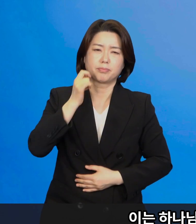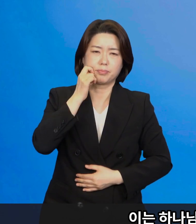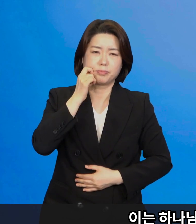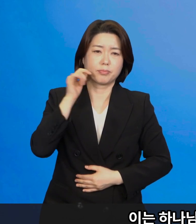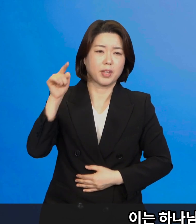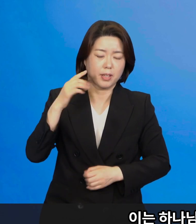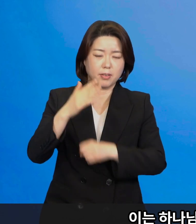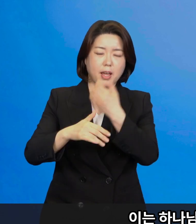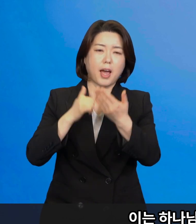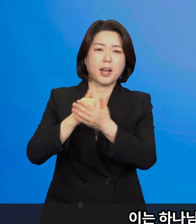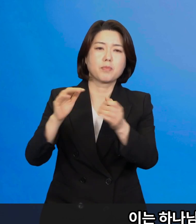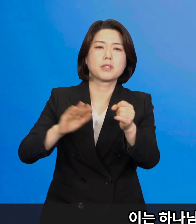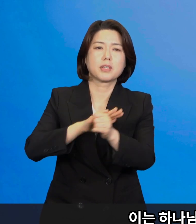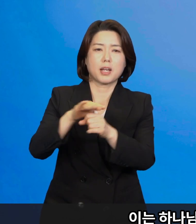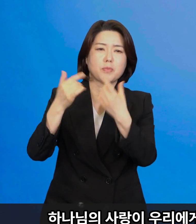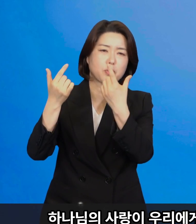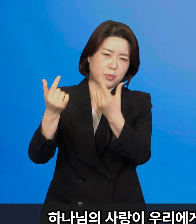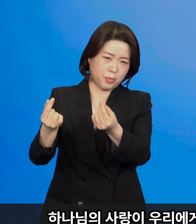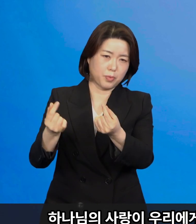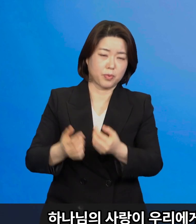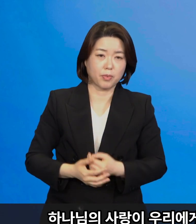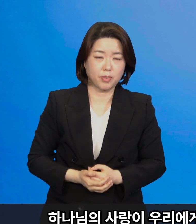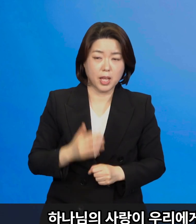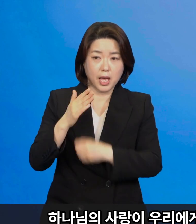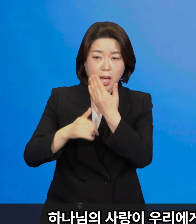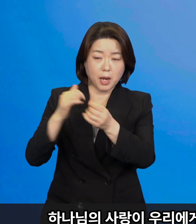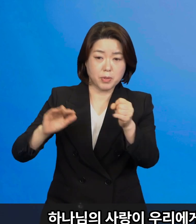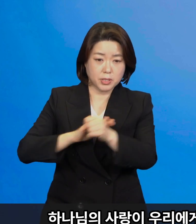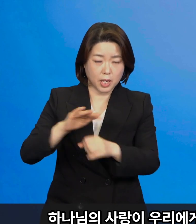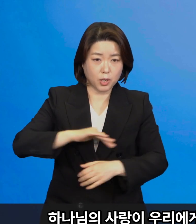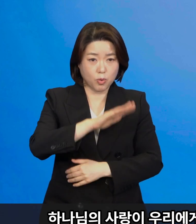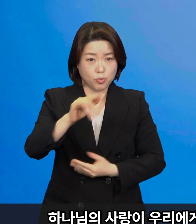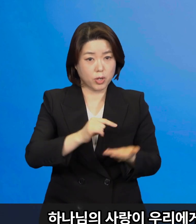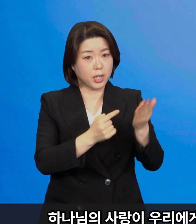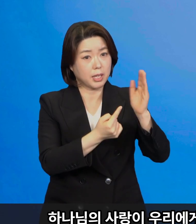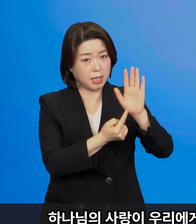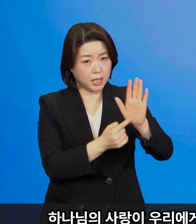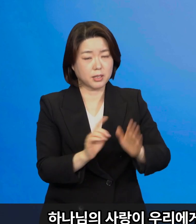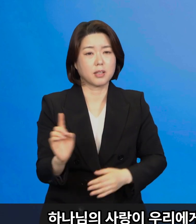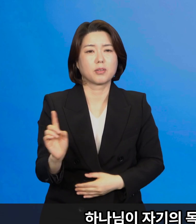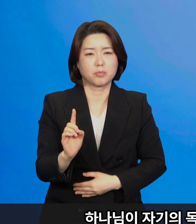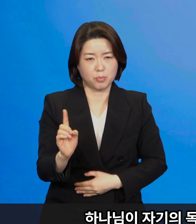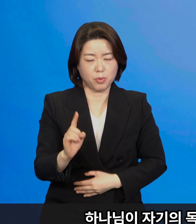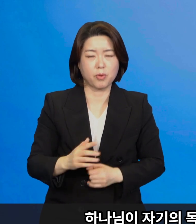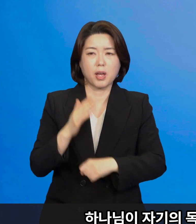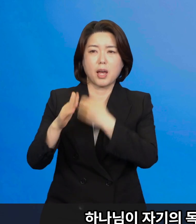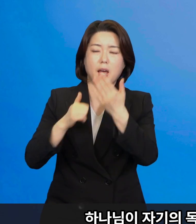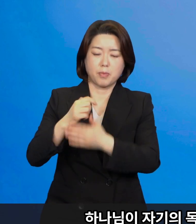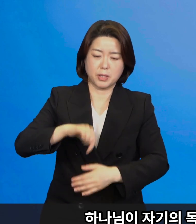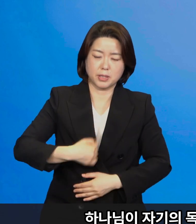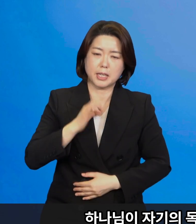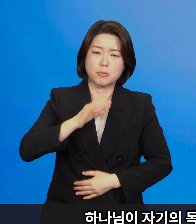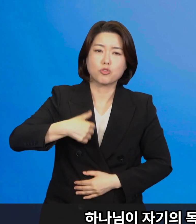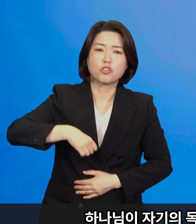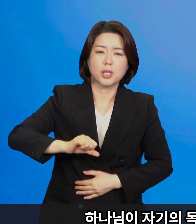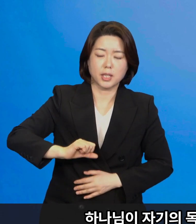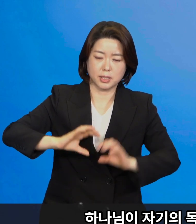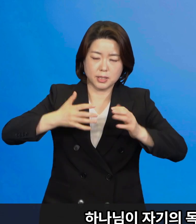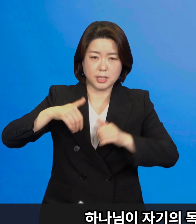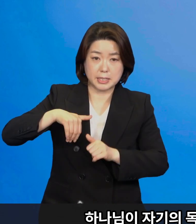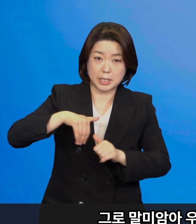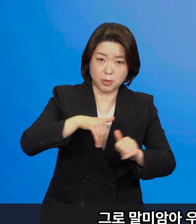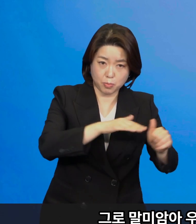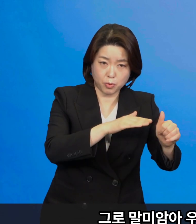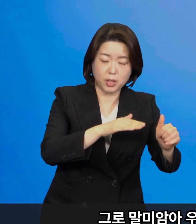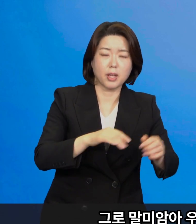이는 하나님은 사랑이심이라. 하나님의 사랑이 우리에게 이렇게 나타난 바 되었으니 하나님이 자기의 독생자를 세상에